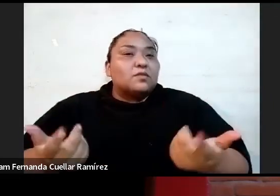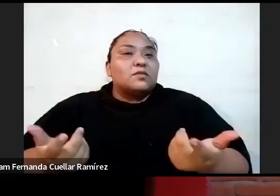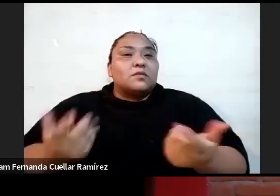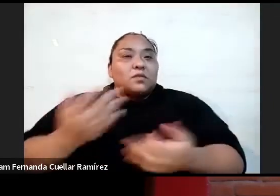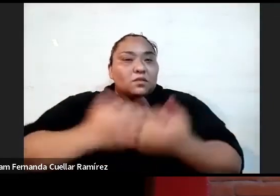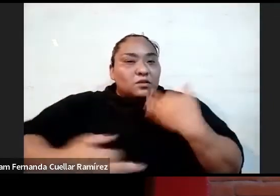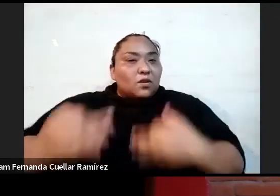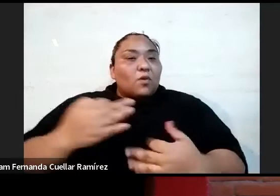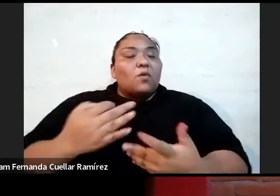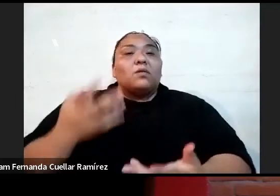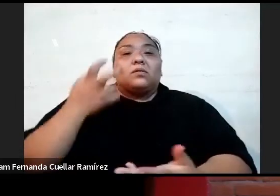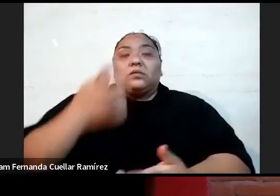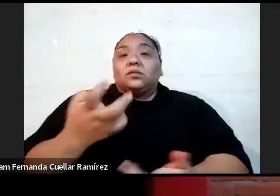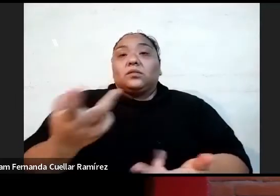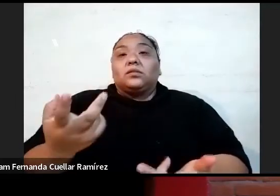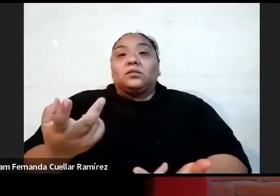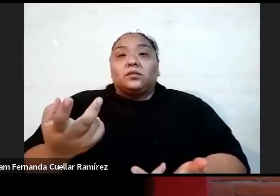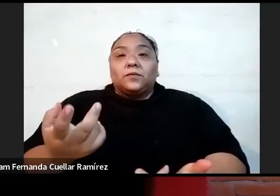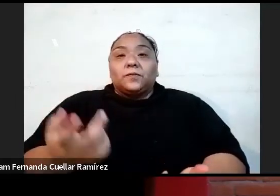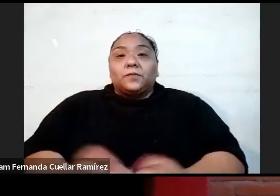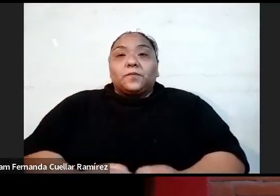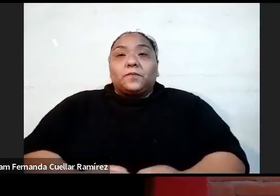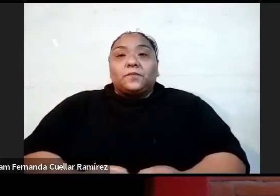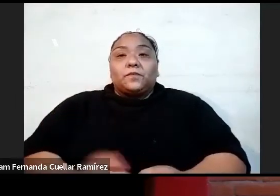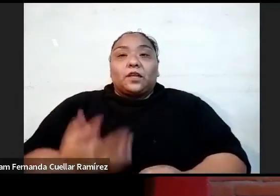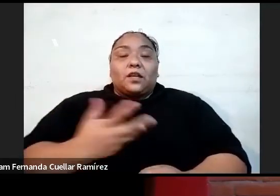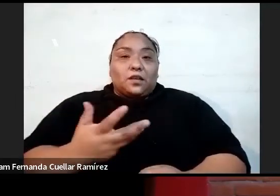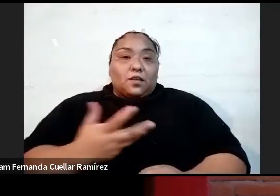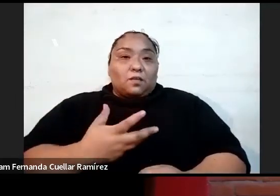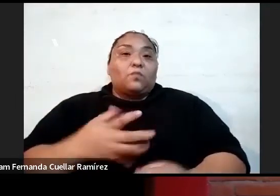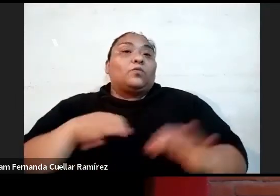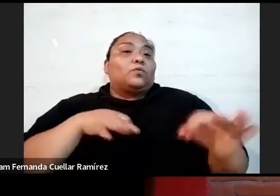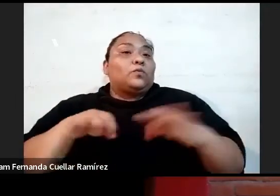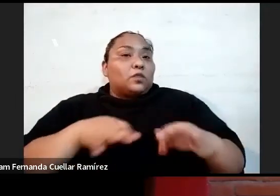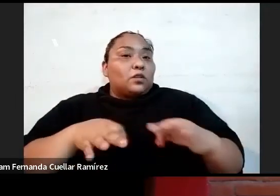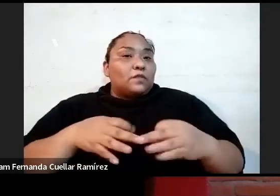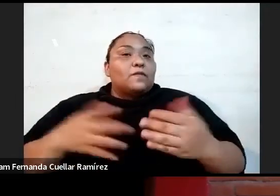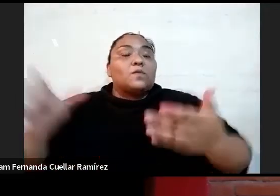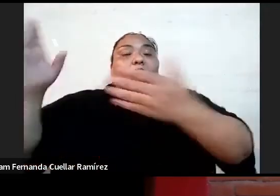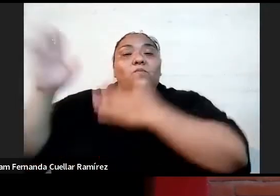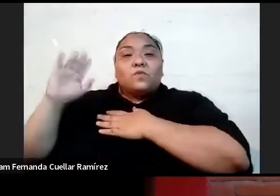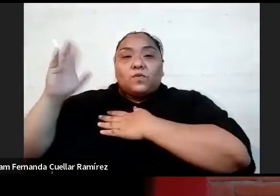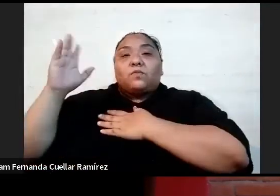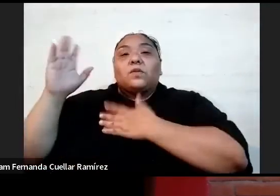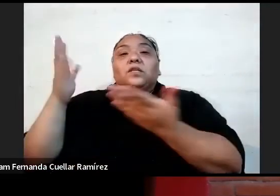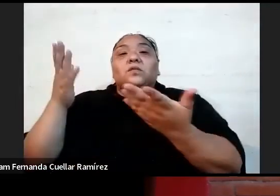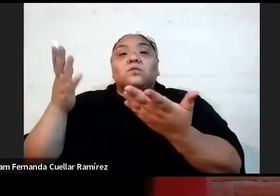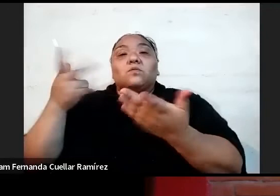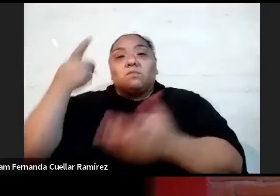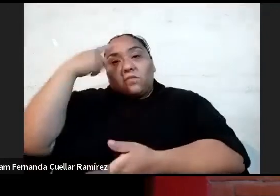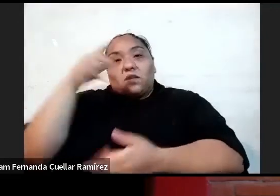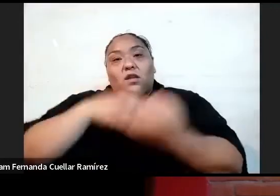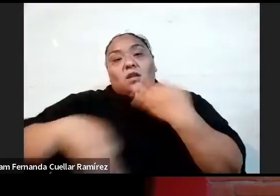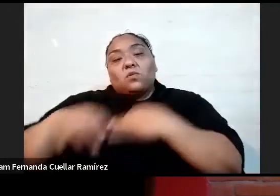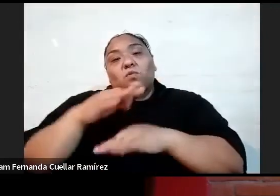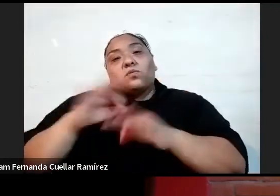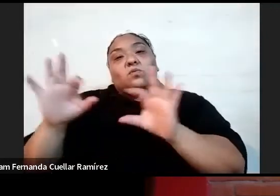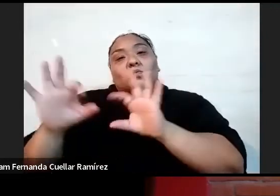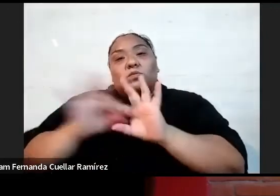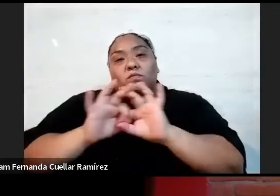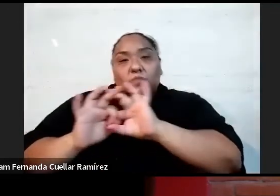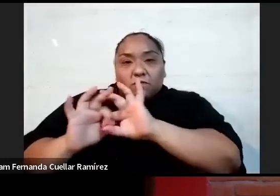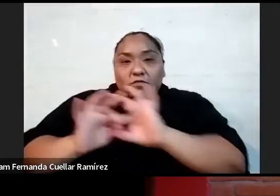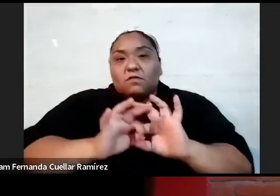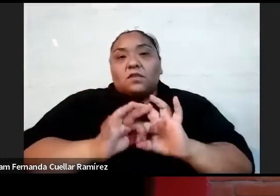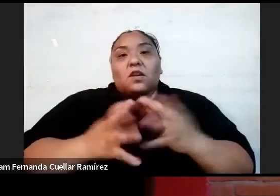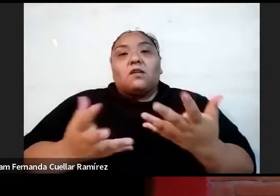que tenemos un trabajo y un compromiso justo en irlos, pues no